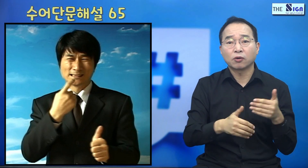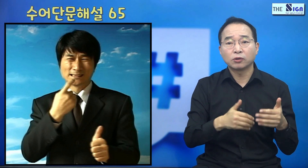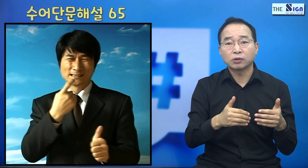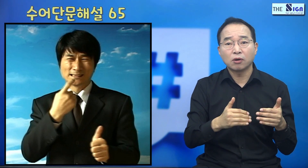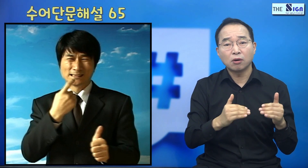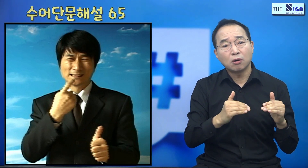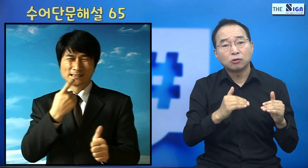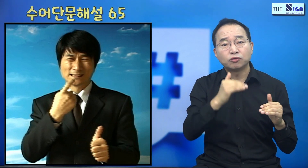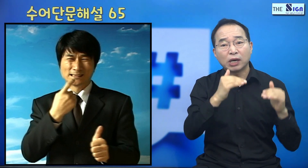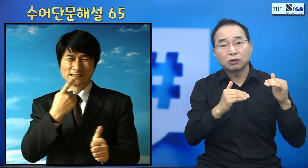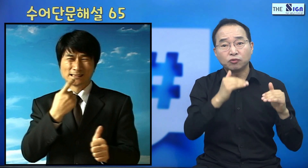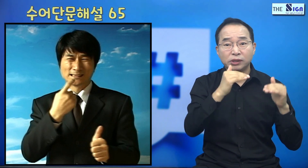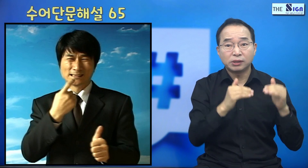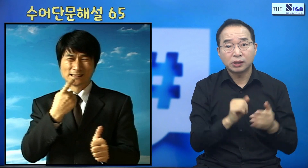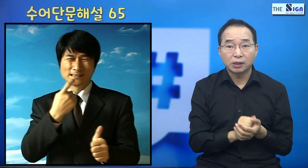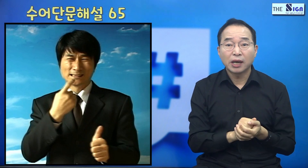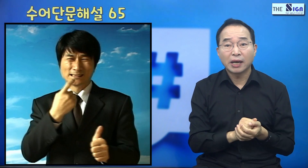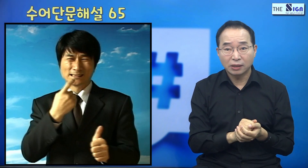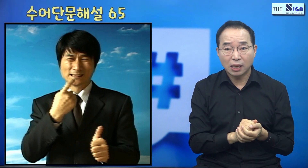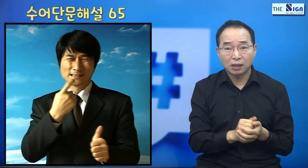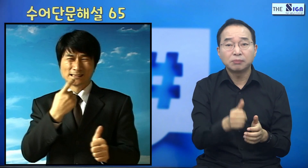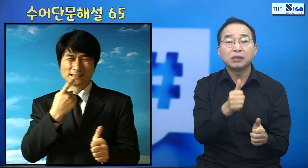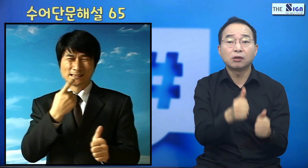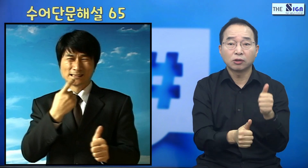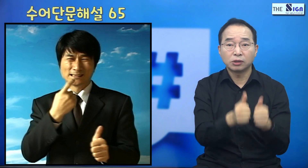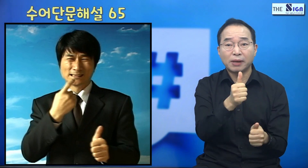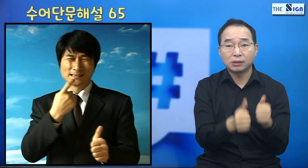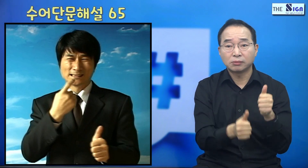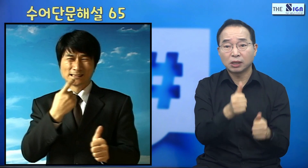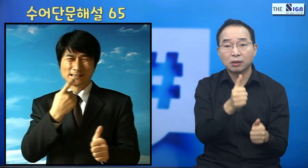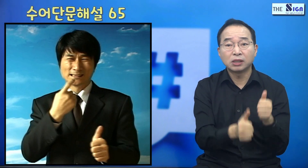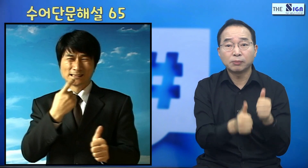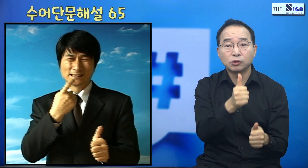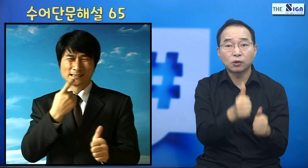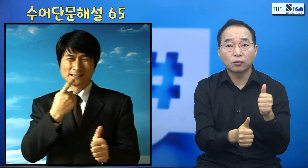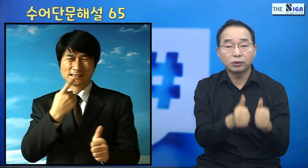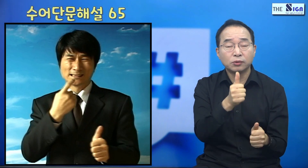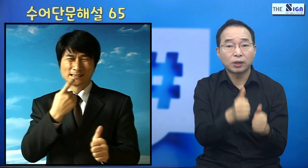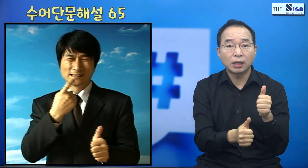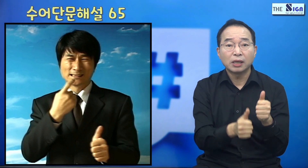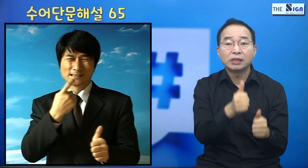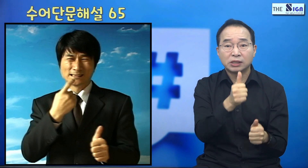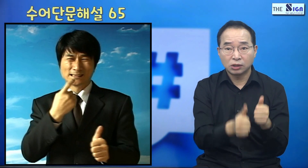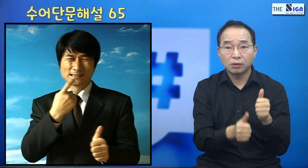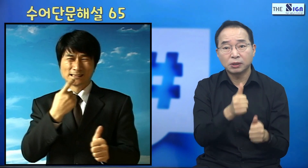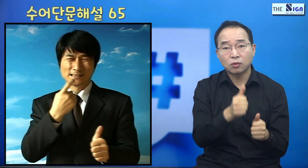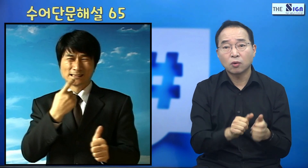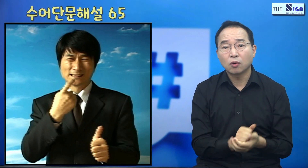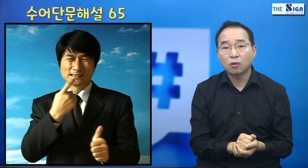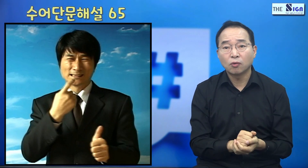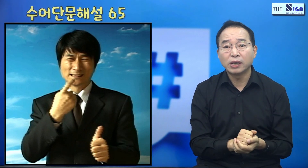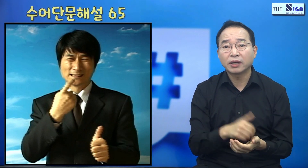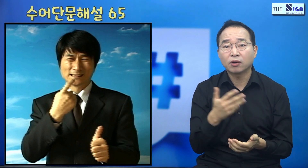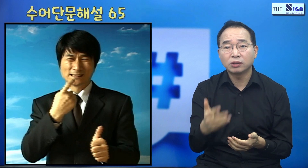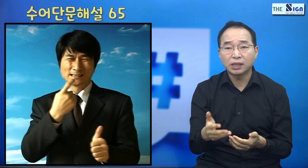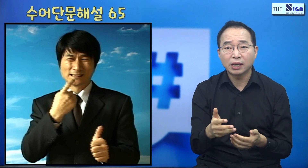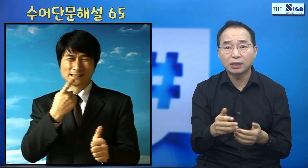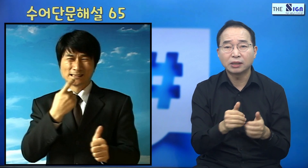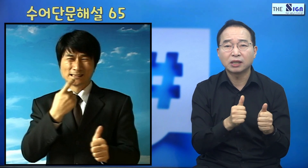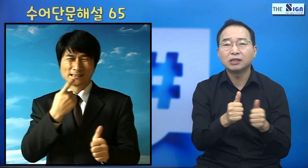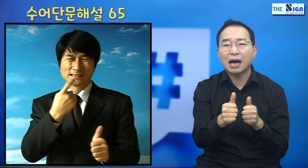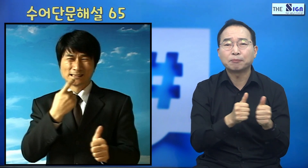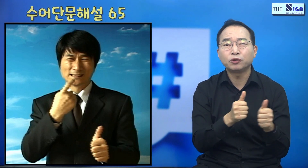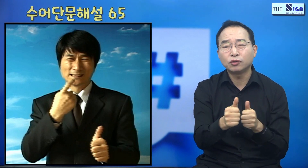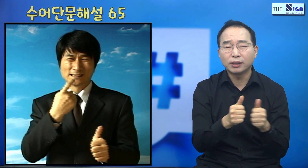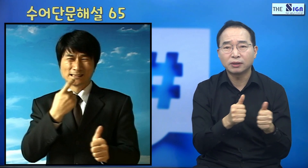실력을 겨뤄서 누가 더 위인지 한다. 그러면 이런 것들 많이 있습니다. 이게 기본적으로는 이게 시험이고, 원래 경쟁한다